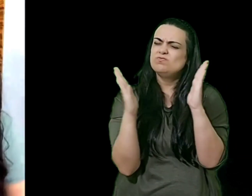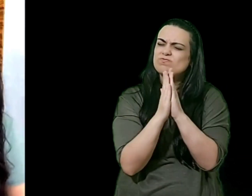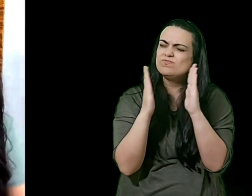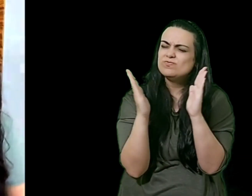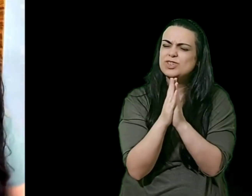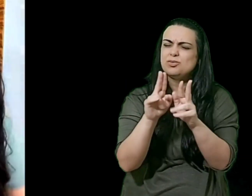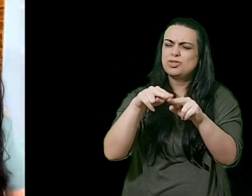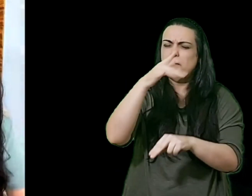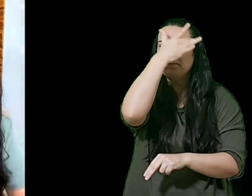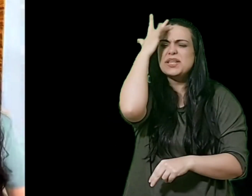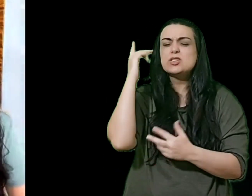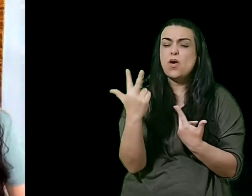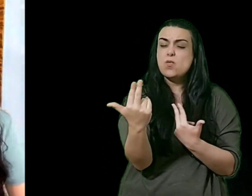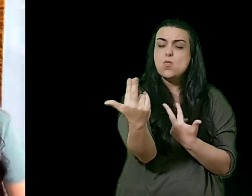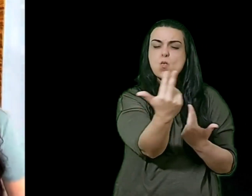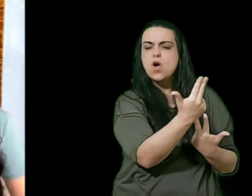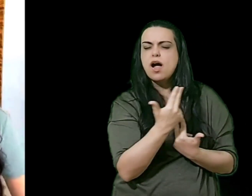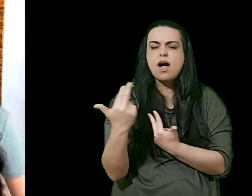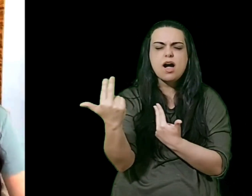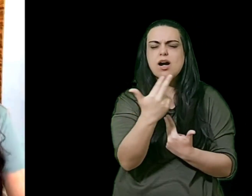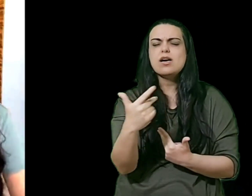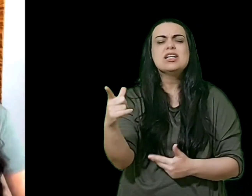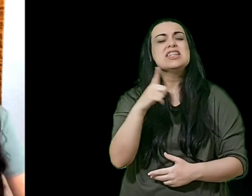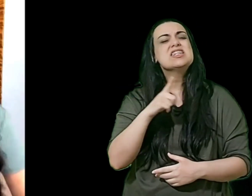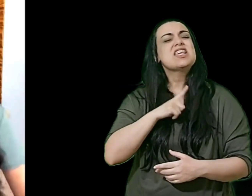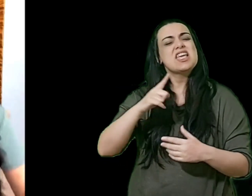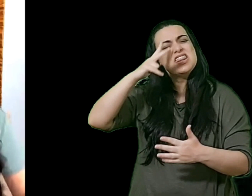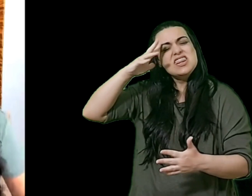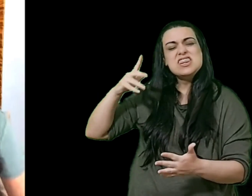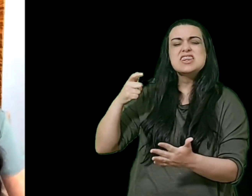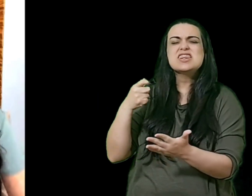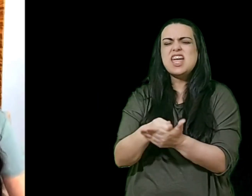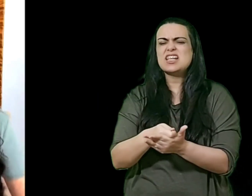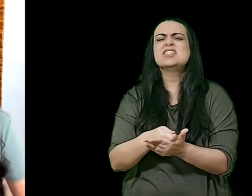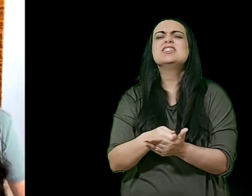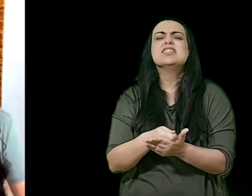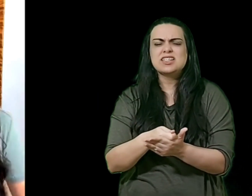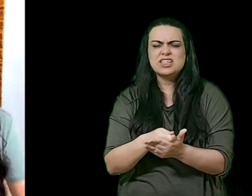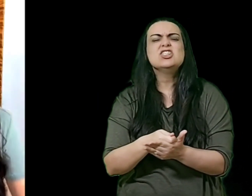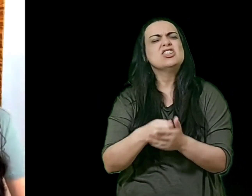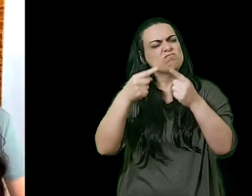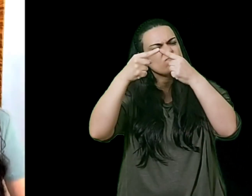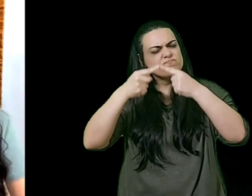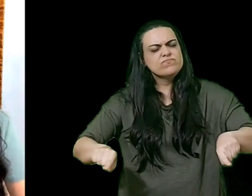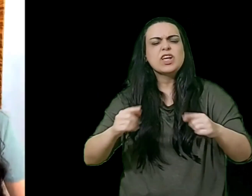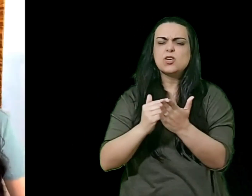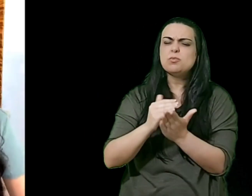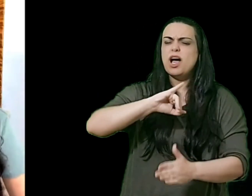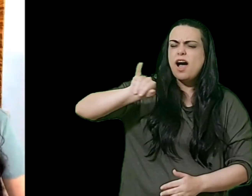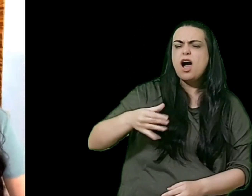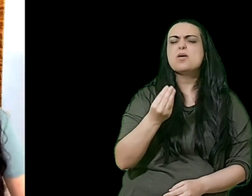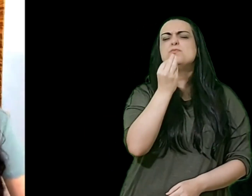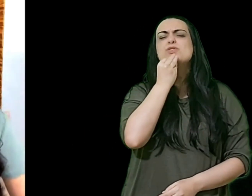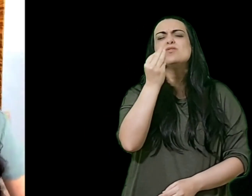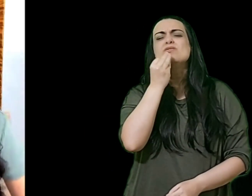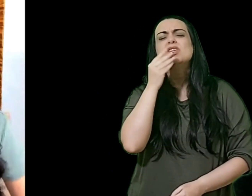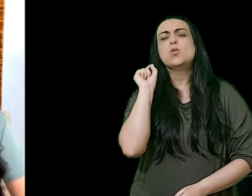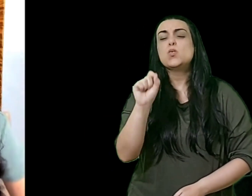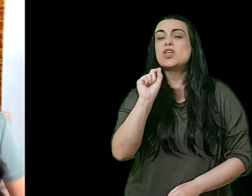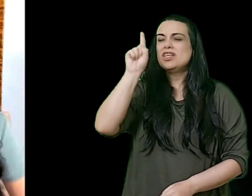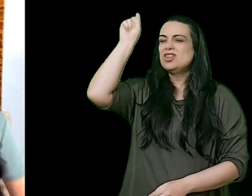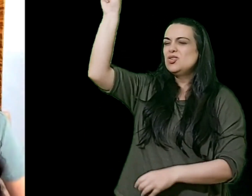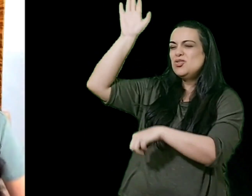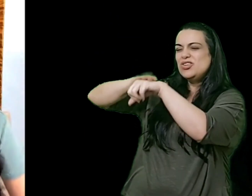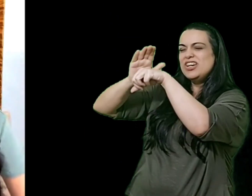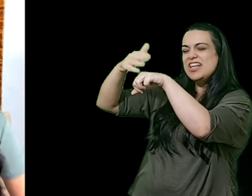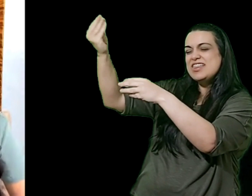pessoas que, assim como eu, Senhor, são pessoas que estão decididas a inaugurarem, a aproveitarem a